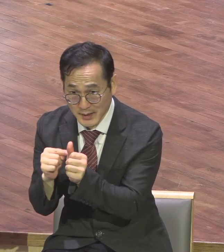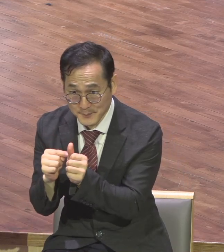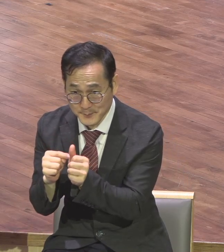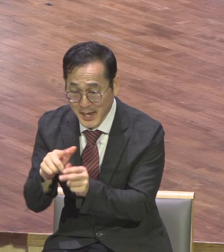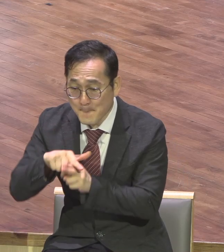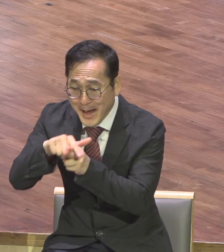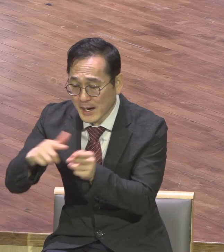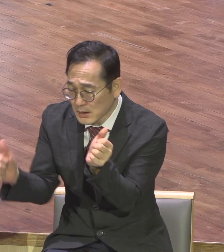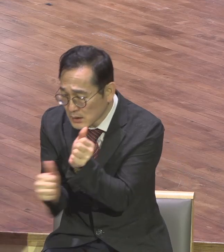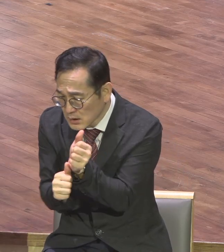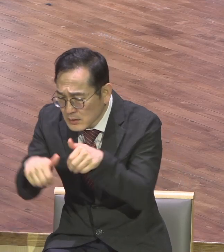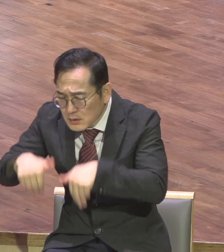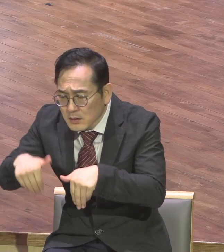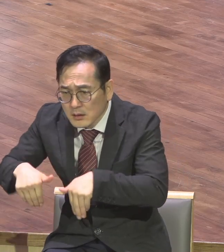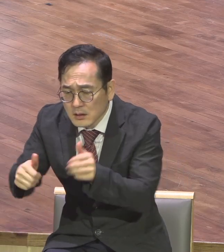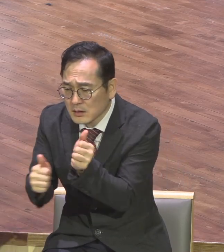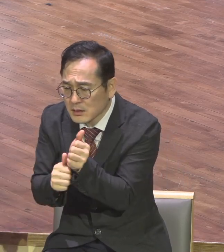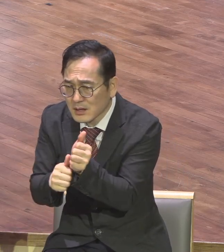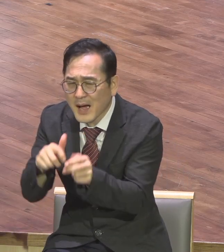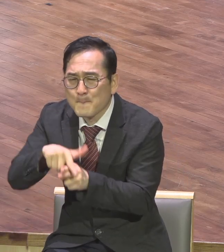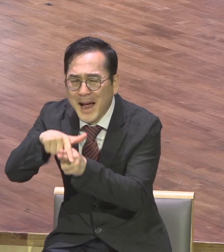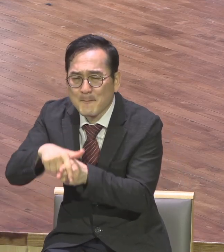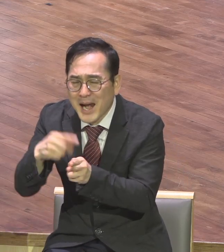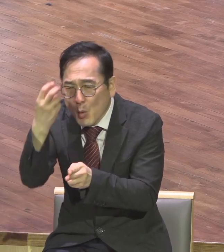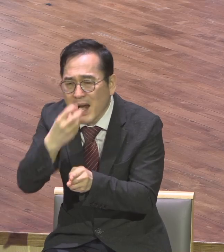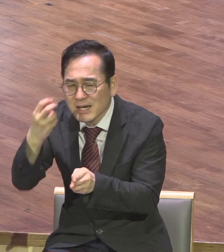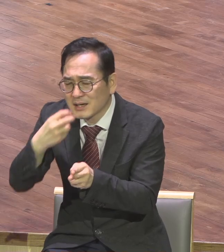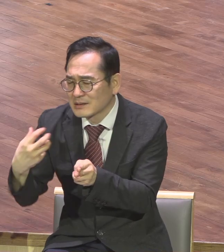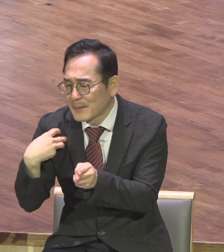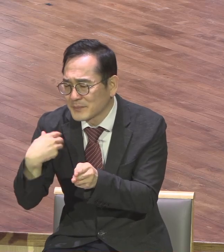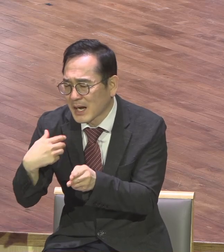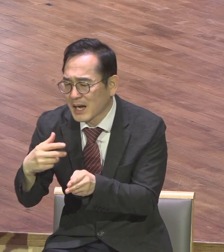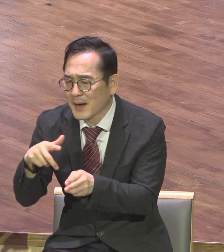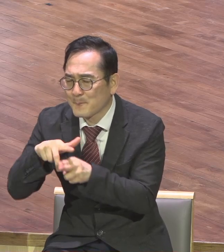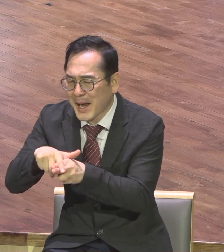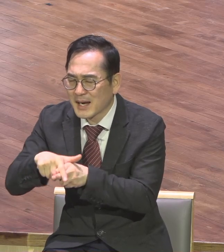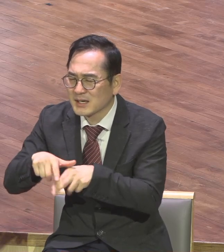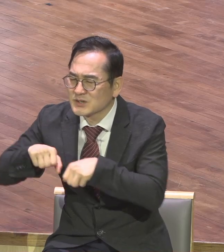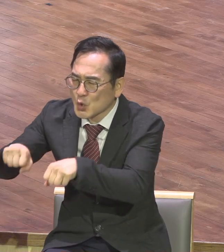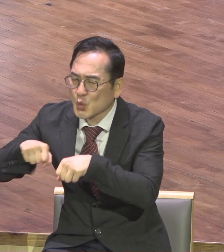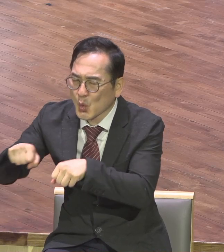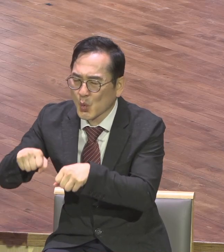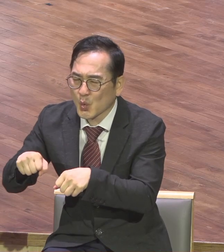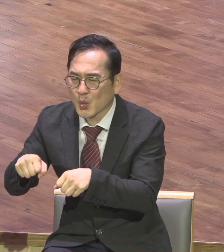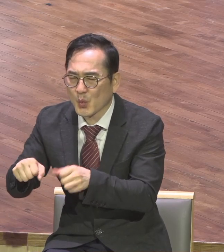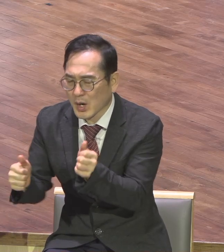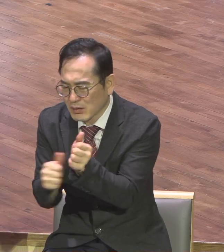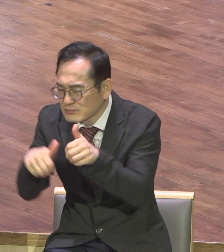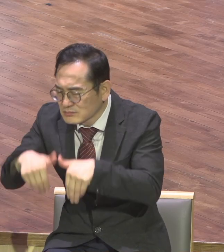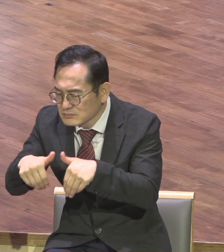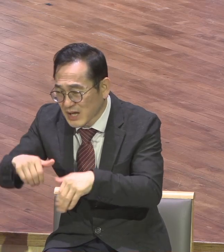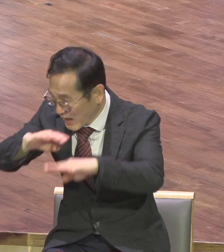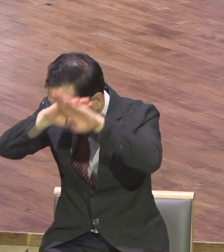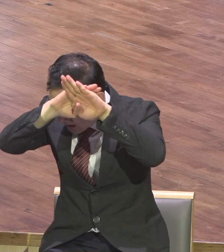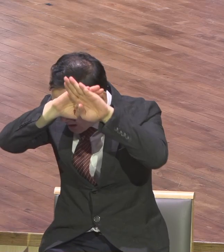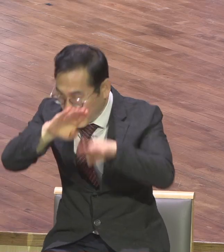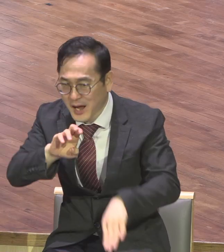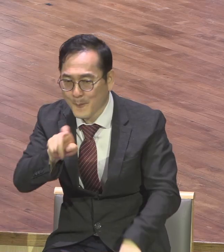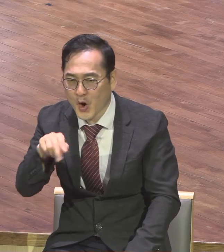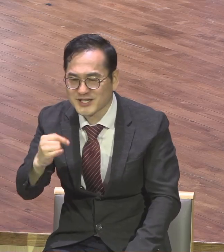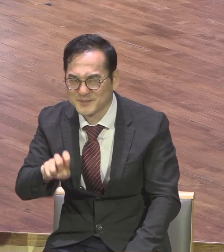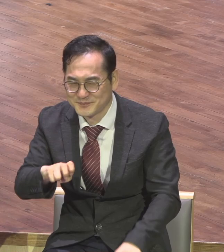마부, 머슴이지요. 마부, 말을 청소하고 하던 머슴이면서 이 마부였던